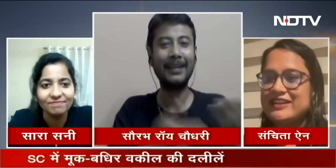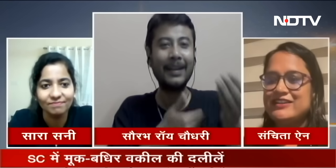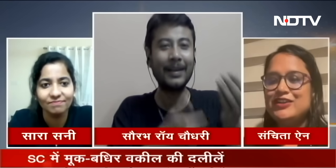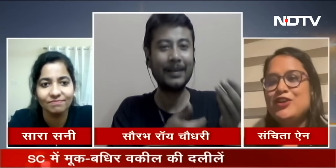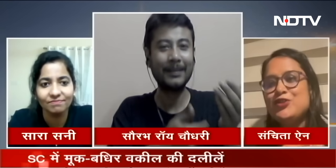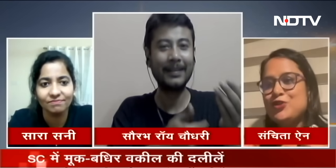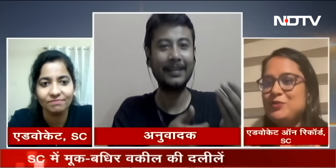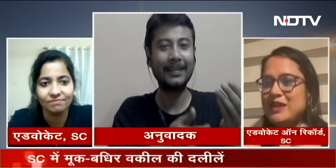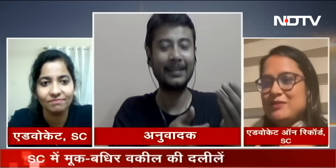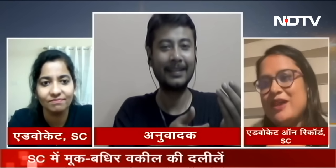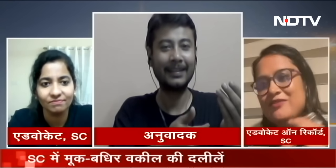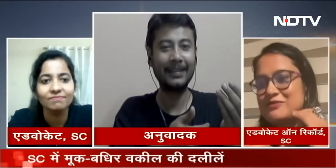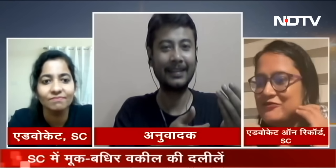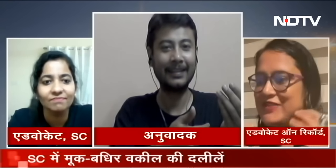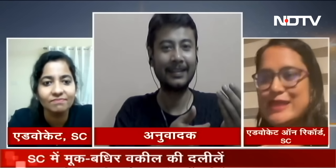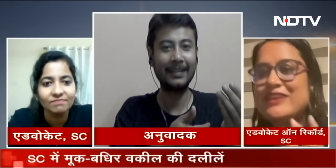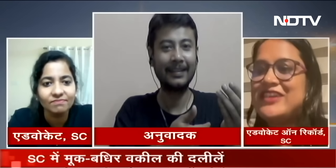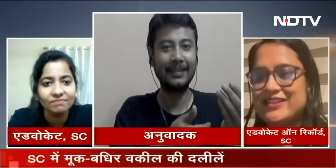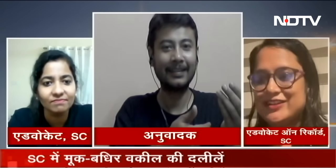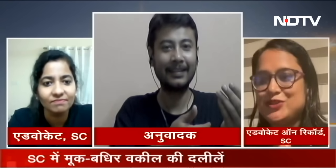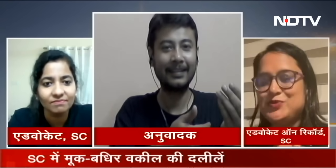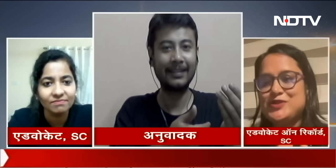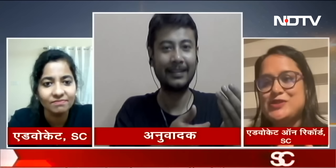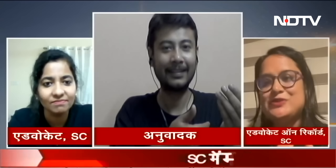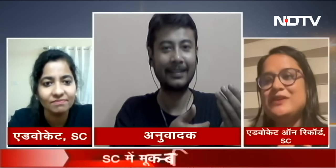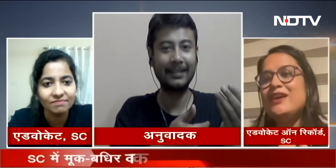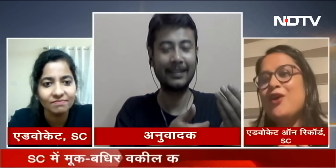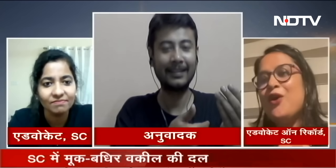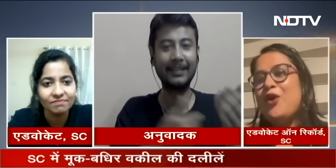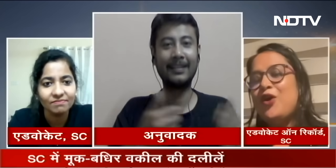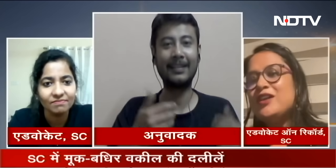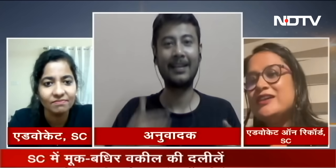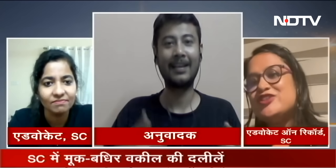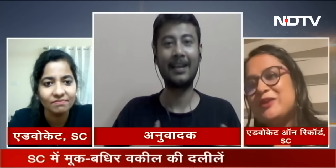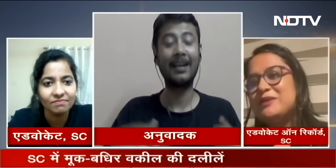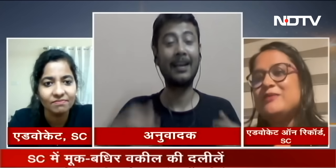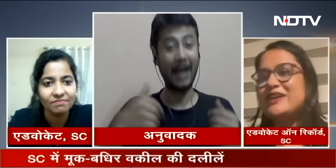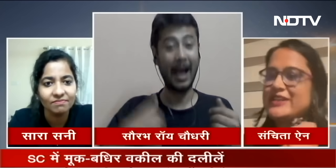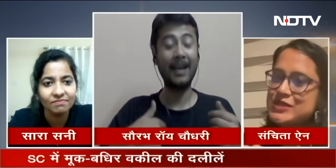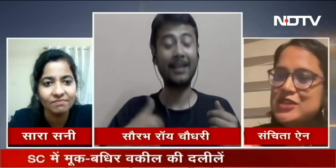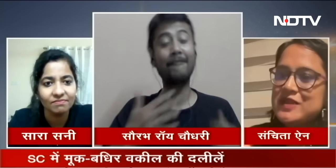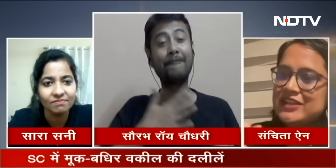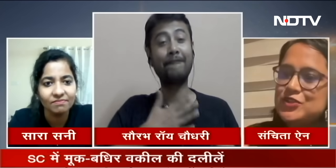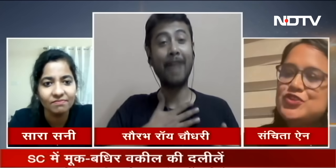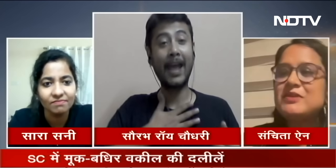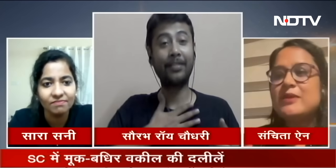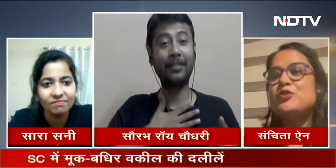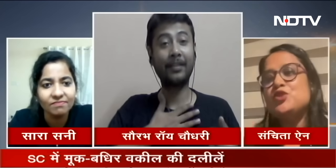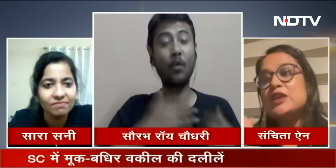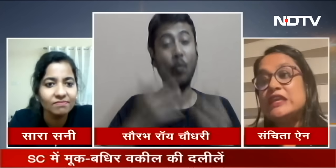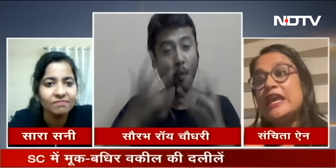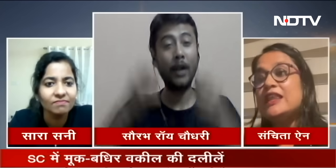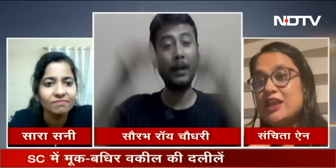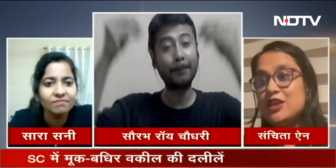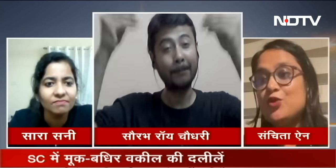लेके, तो मैं वैसा फेथ रखती हूँ पूरे सिस्टम में, और जम के मैं क्रिटिसाइज भी करती हूँ, जम के मैं